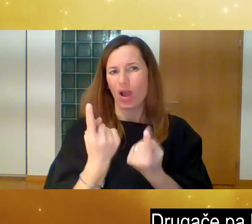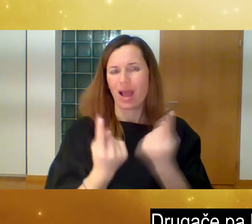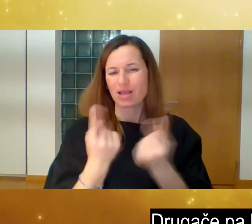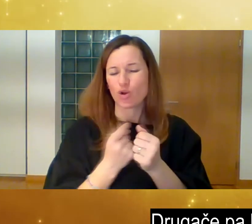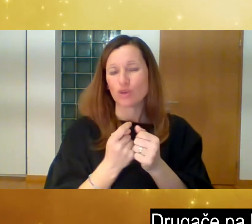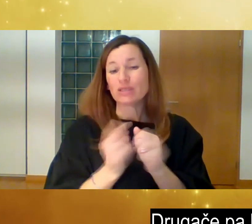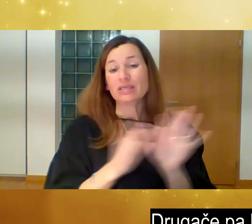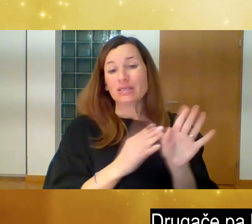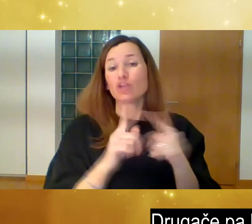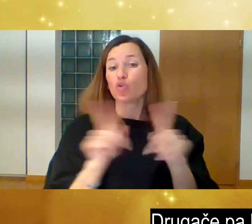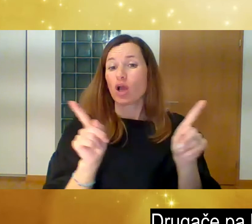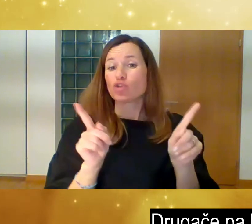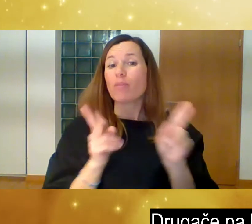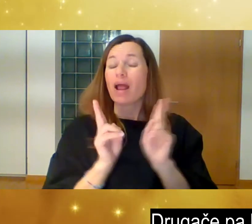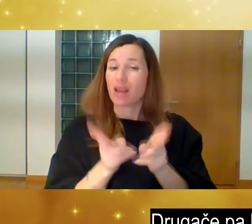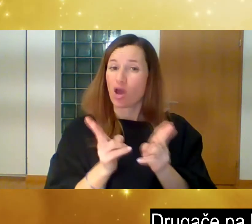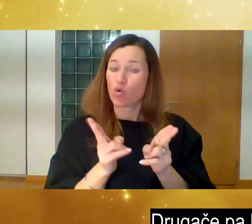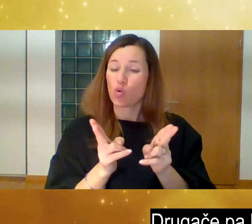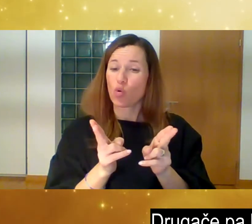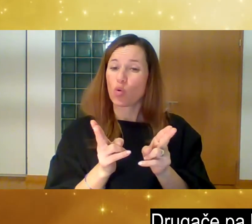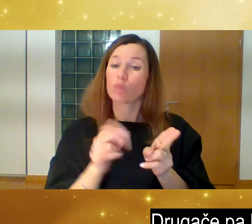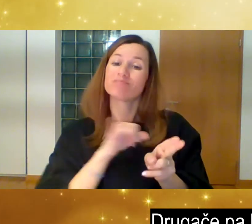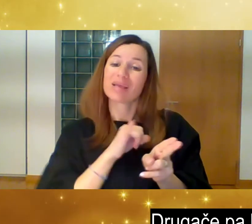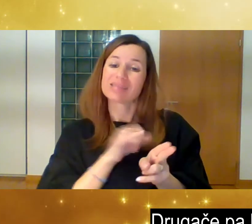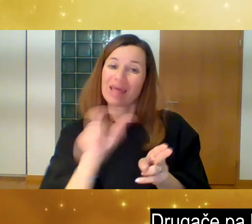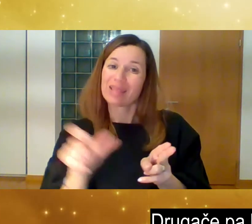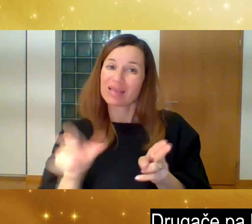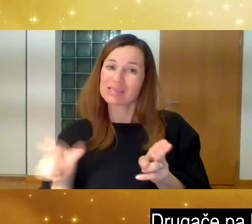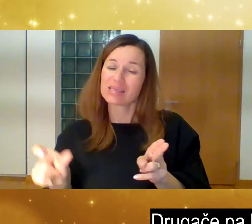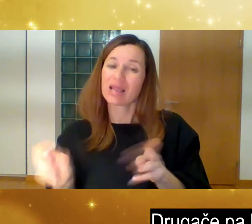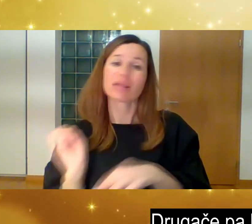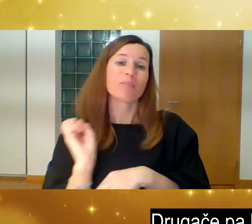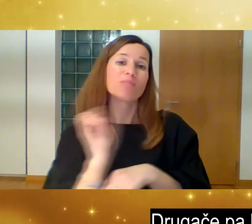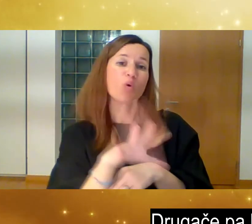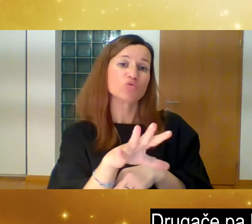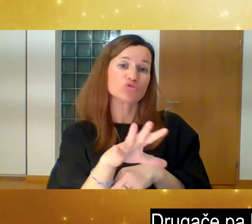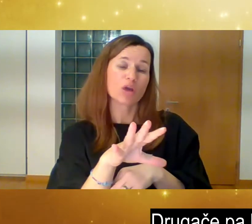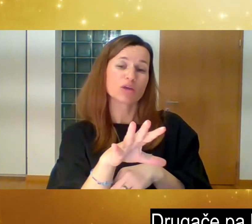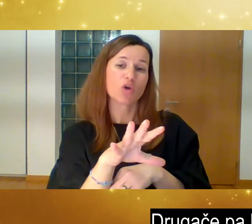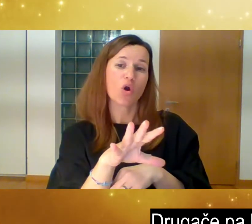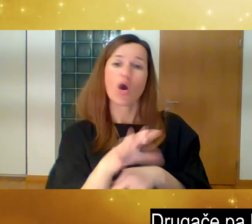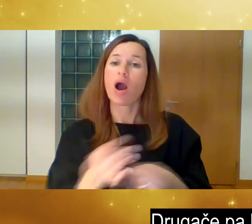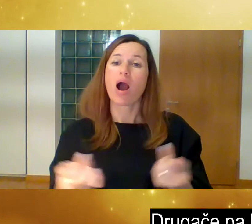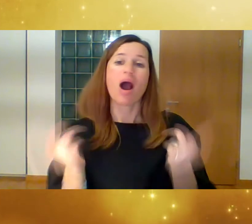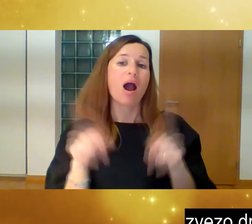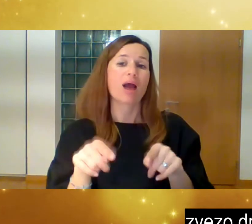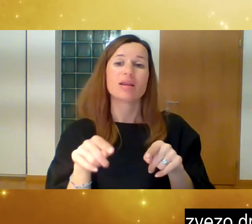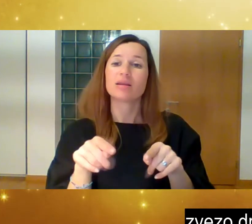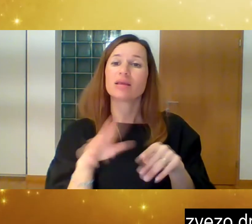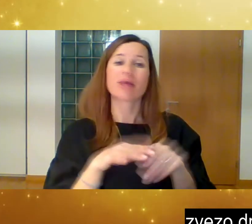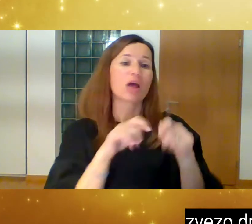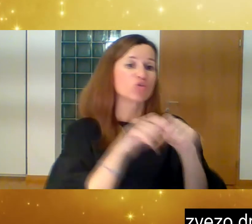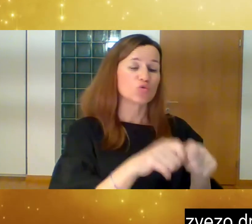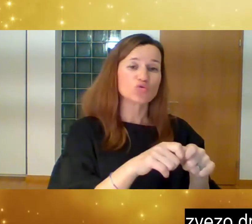Drugače pa lahko zainteresirani pošljajo ali lahko tudi na svoja društva, na